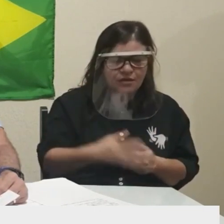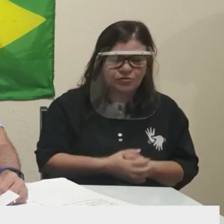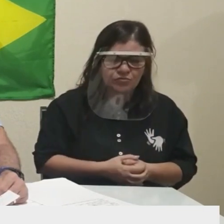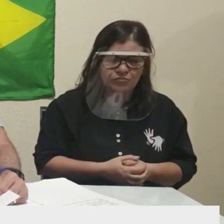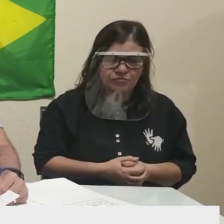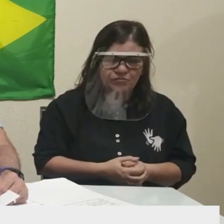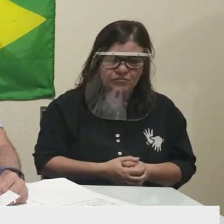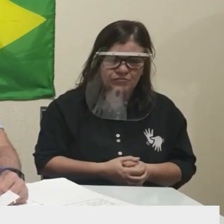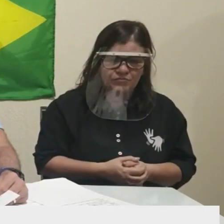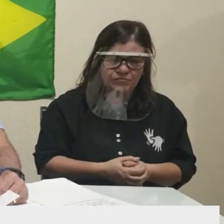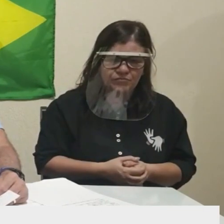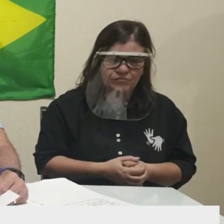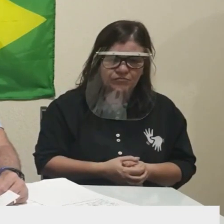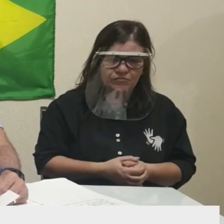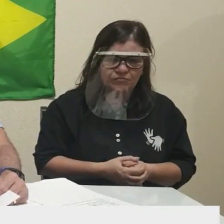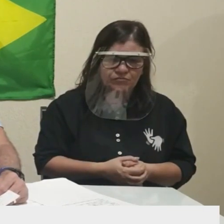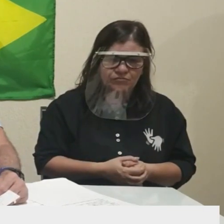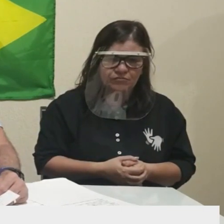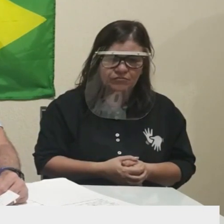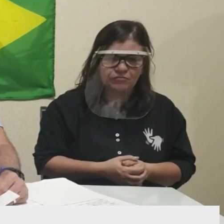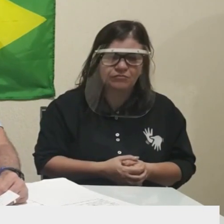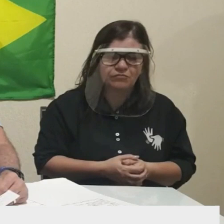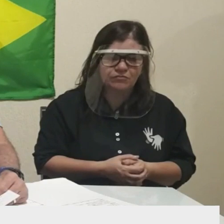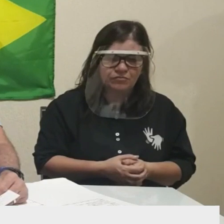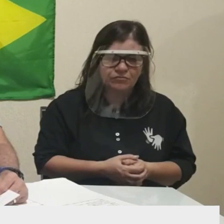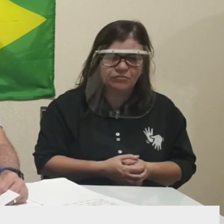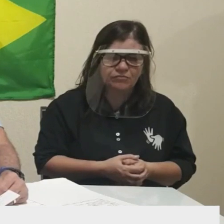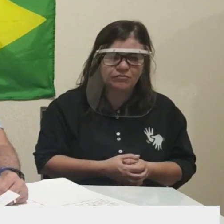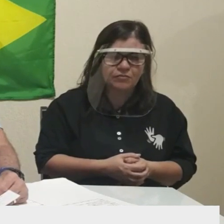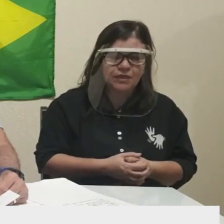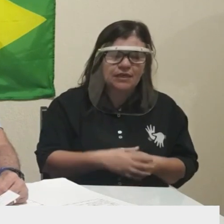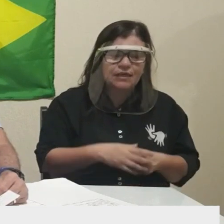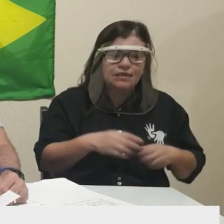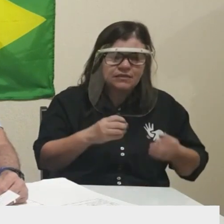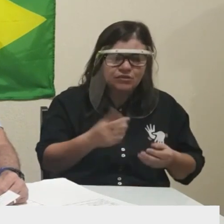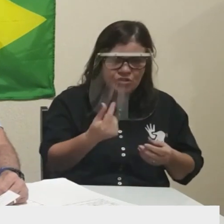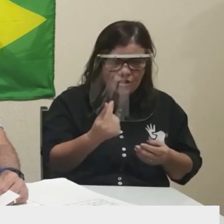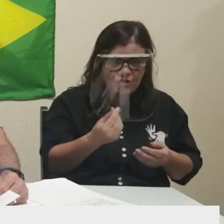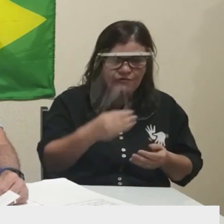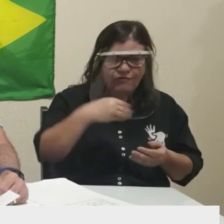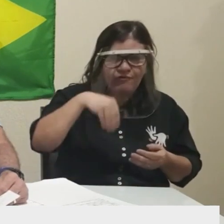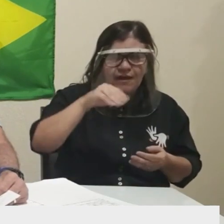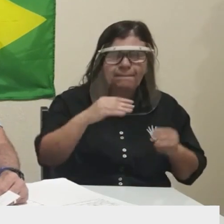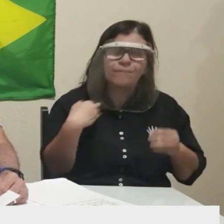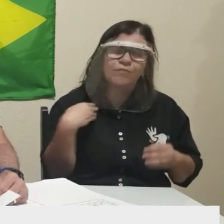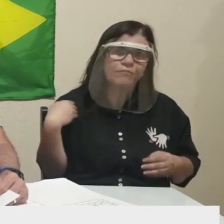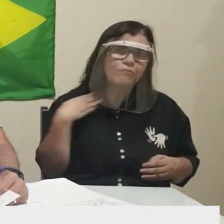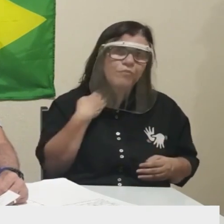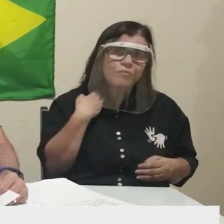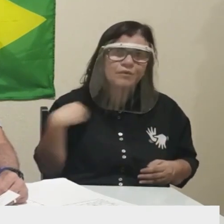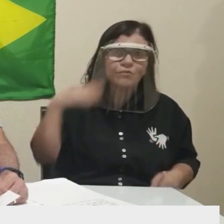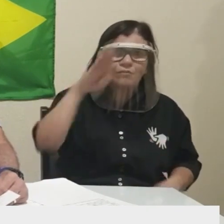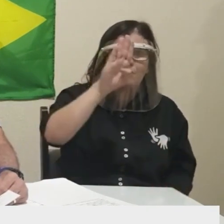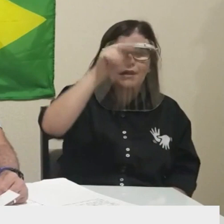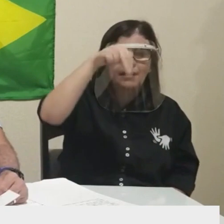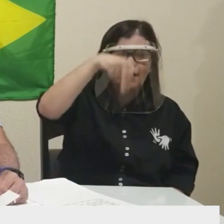outorga, né? Ele vai lá, fala, a sua engenharia, a seguida vai para o BNDES. Como, por exemplo, o BNDES,